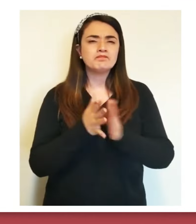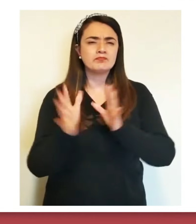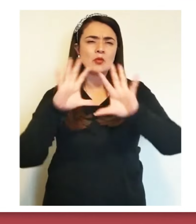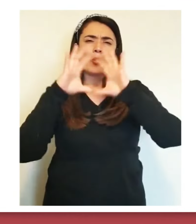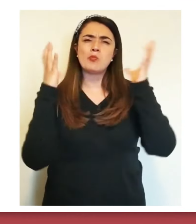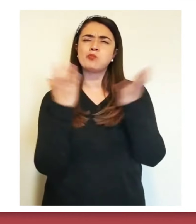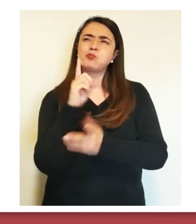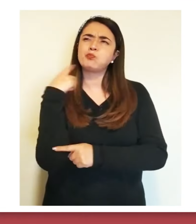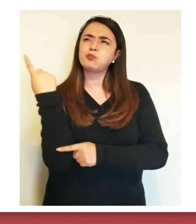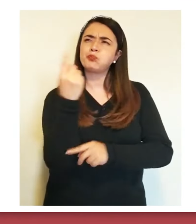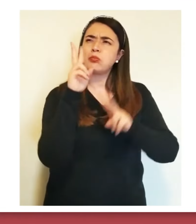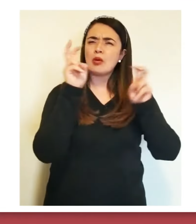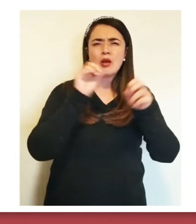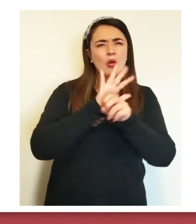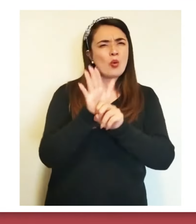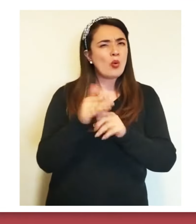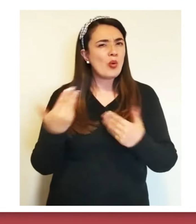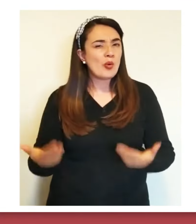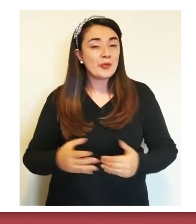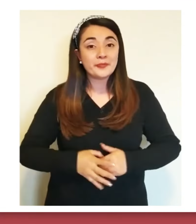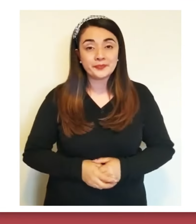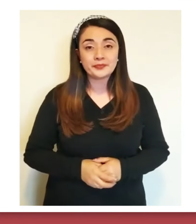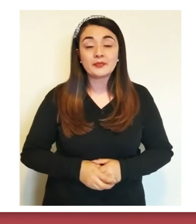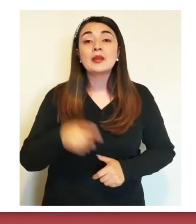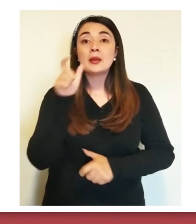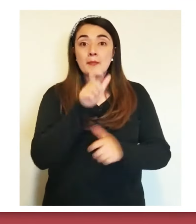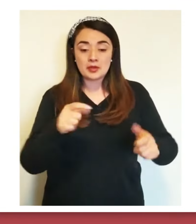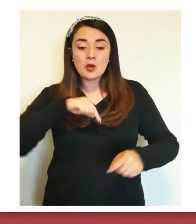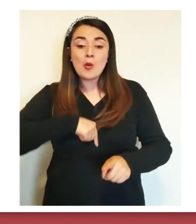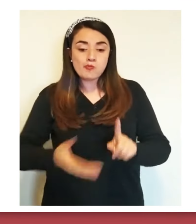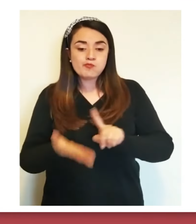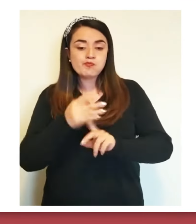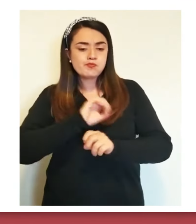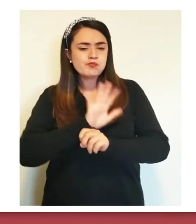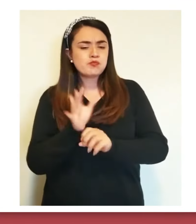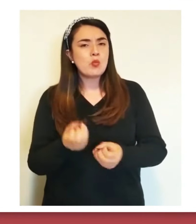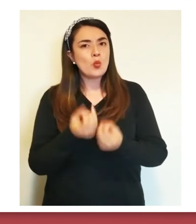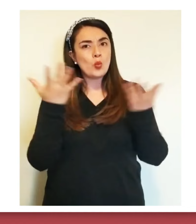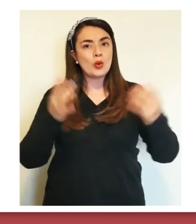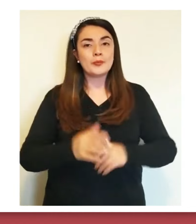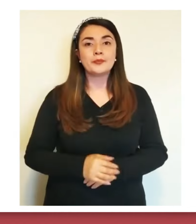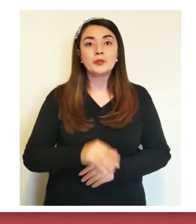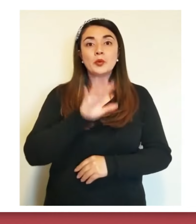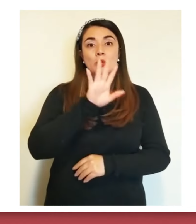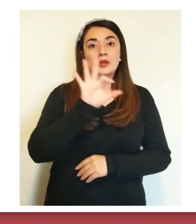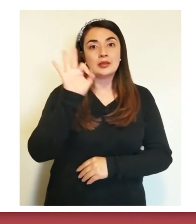La situación en el mundo es la siguiente. Número de casos confirmados,